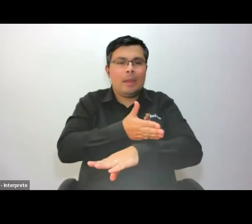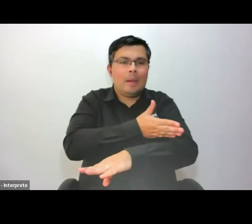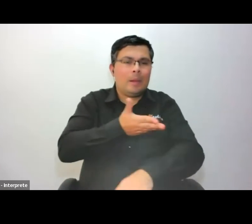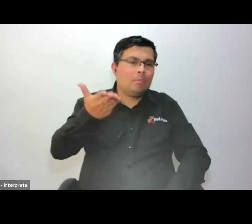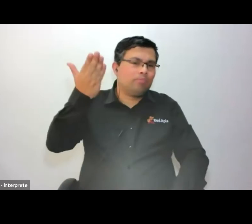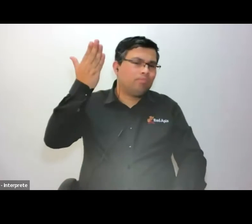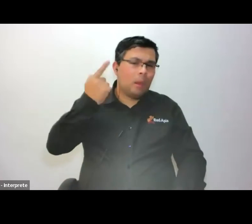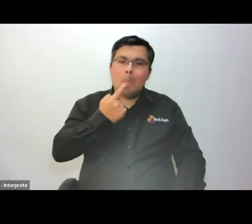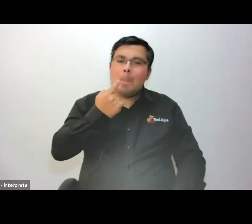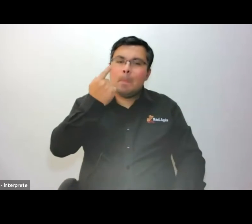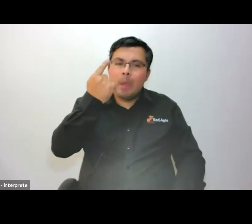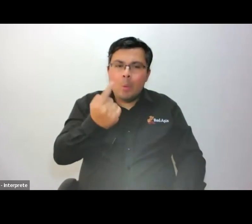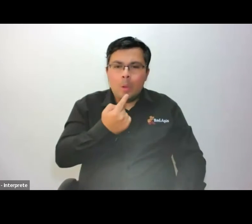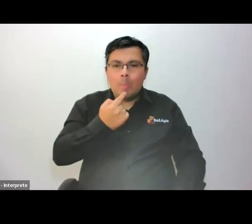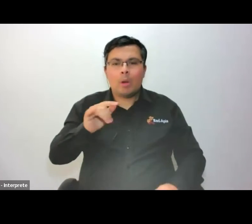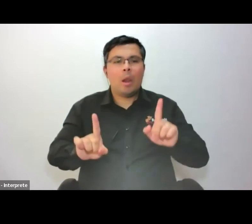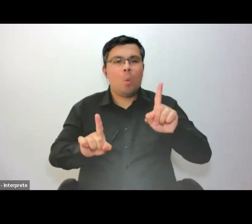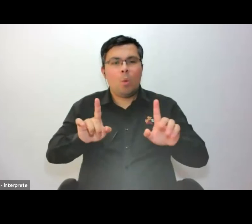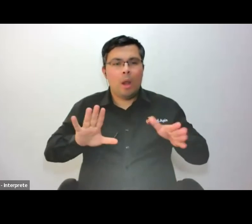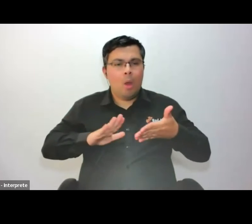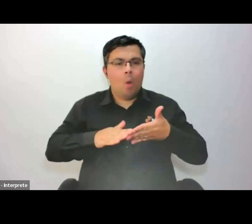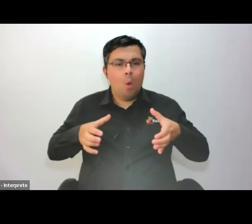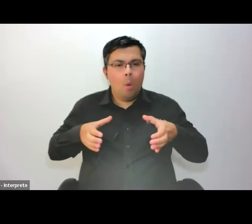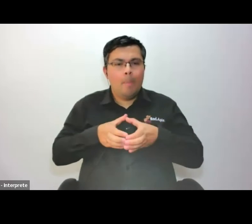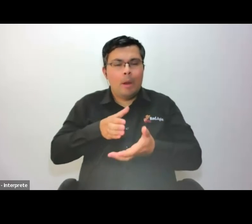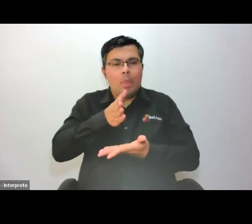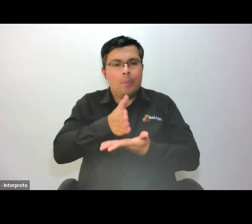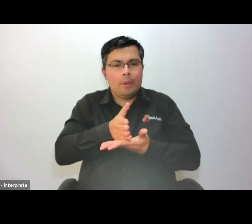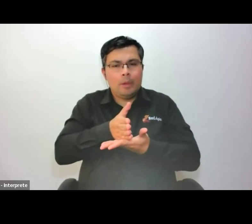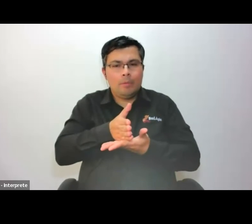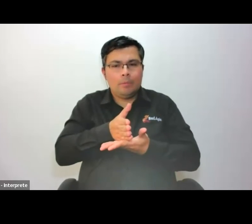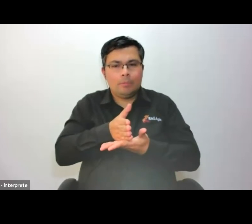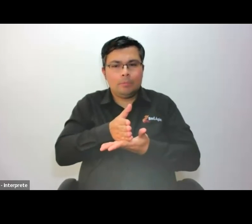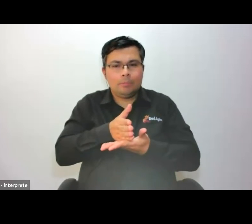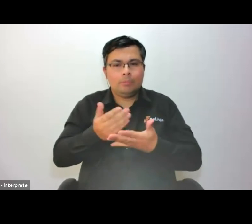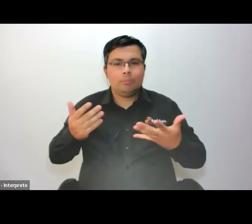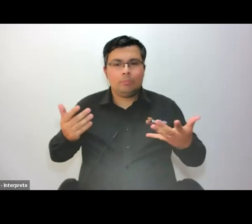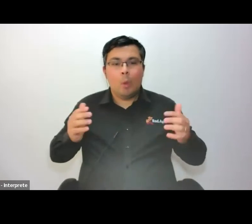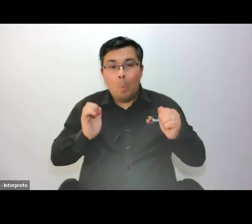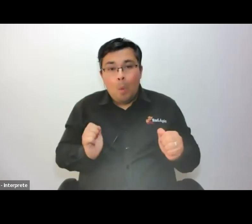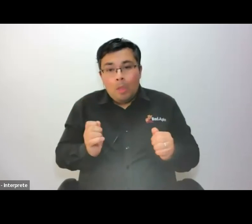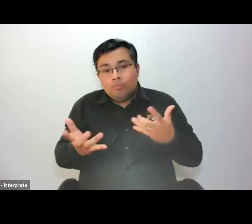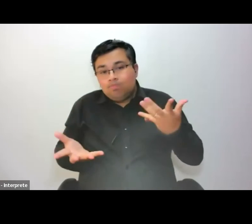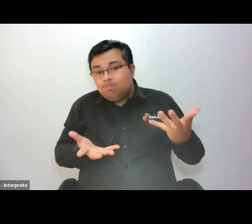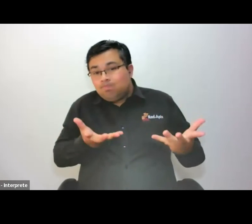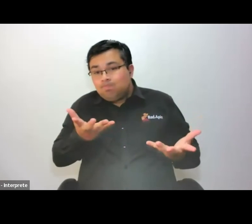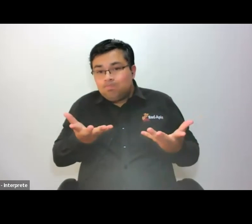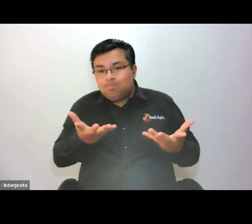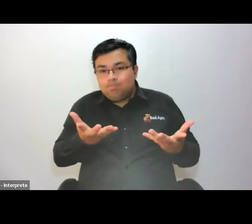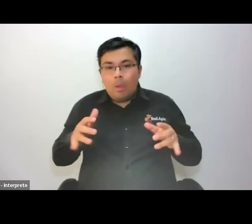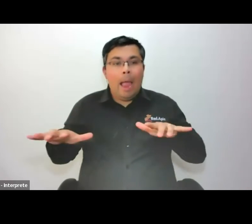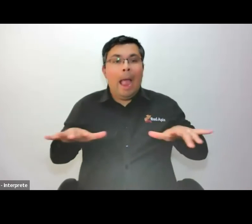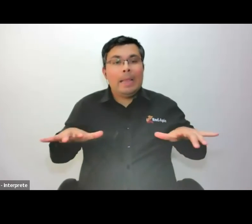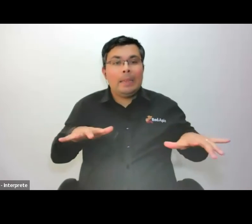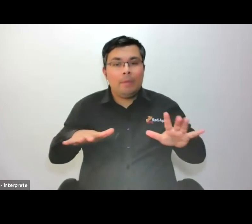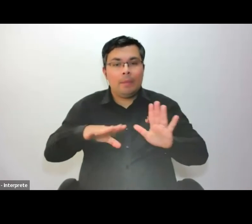porque se quedaron algunas comunidades educativas con la idea de que se podían ajustar las actividades